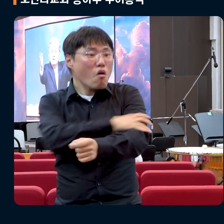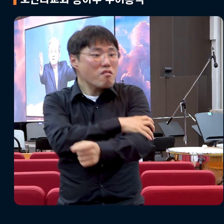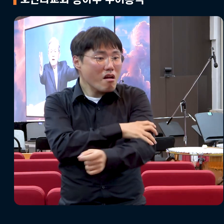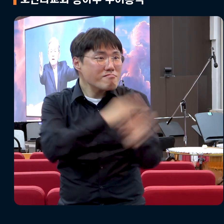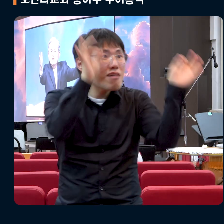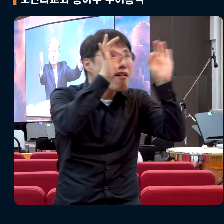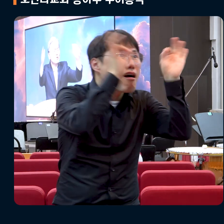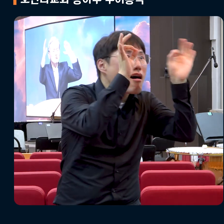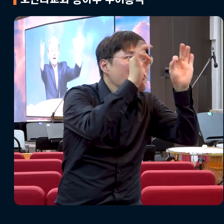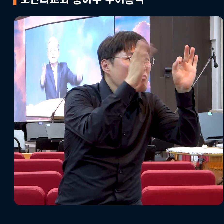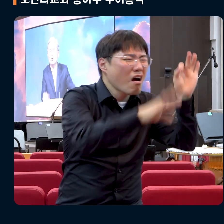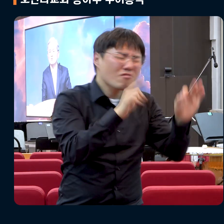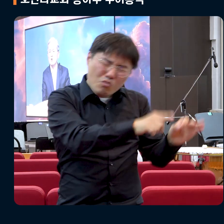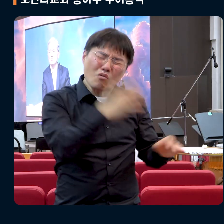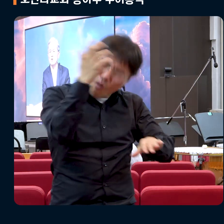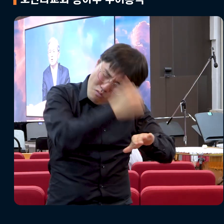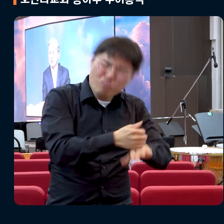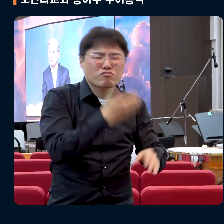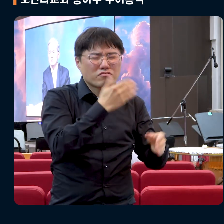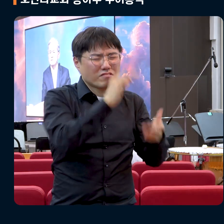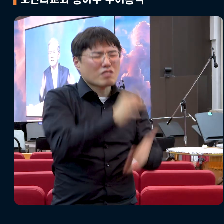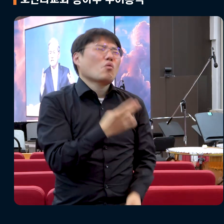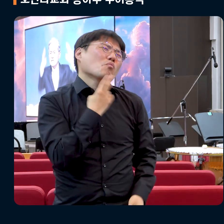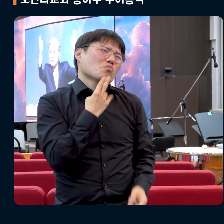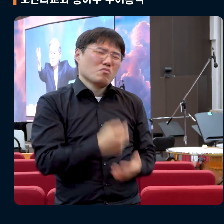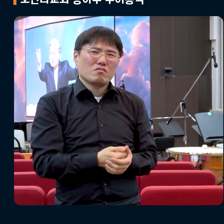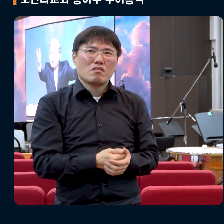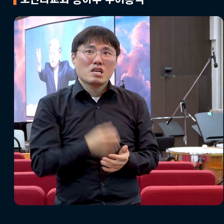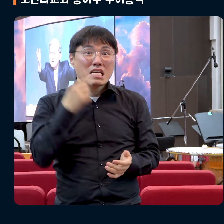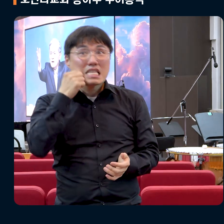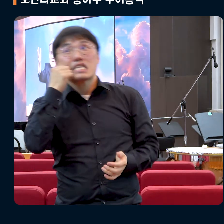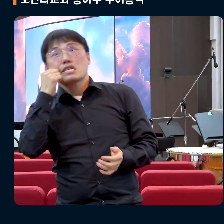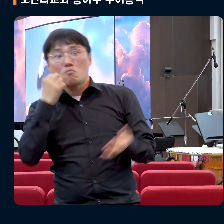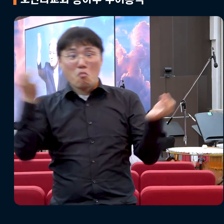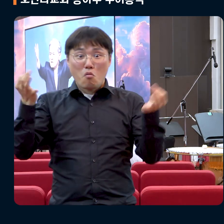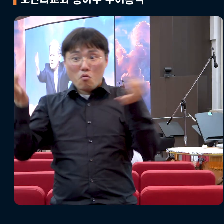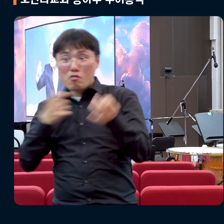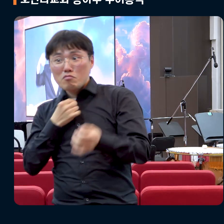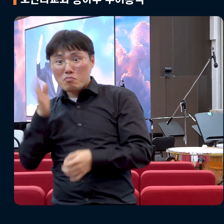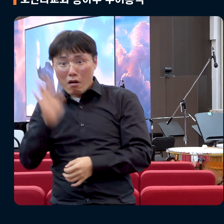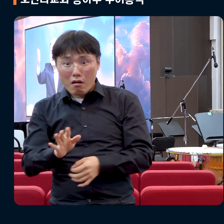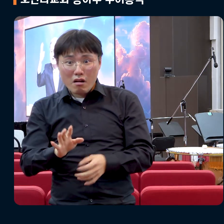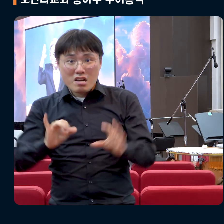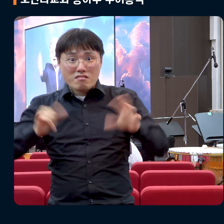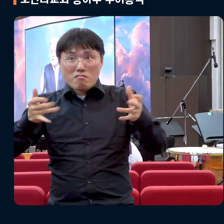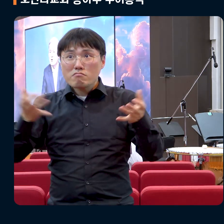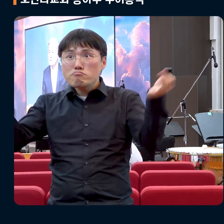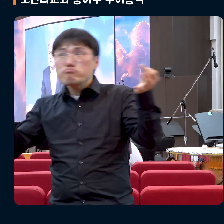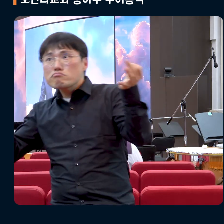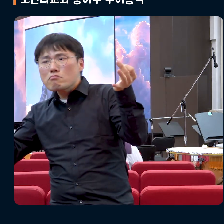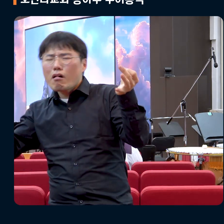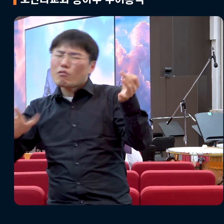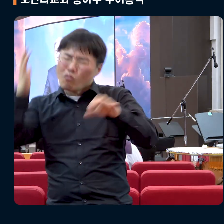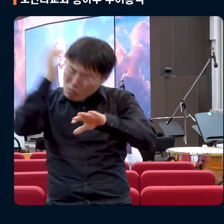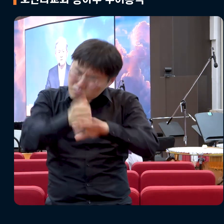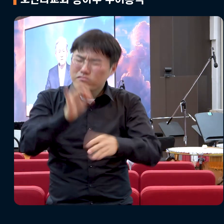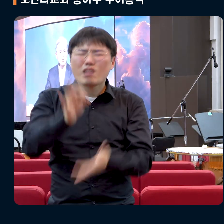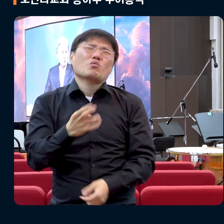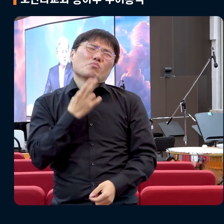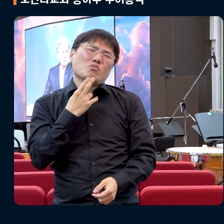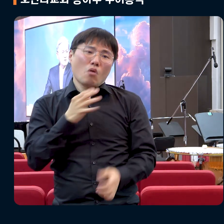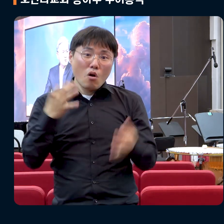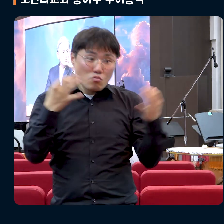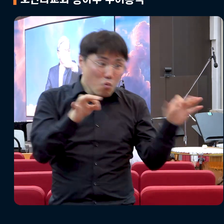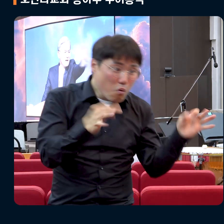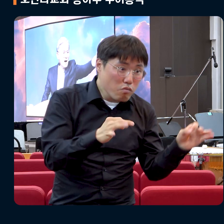어떤 권력을 추구하는데 그것도 가치가 없는 거고요. 혹은 어떤 사람은 인기를 추구하는데 명예, 세상의 인기를, 그것도 가치가 없긴